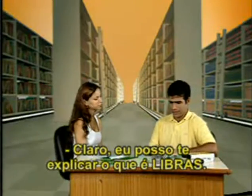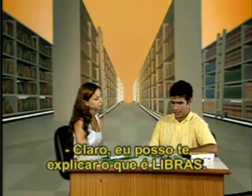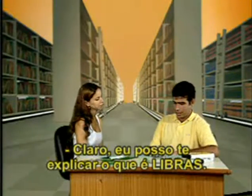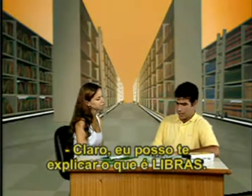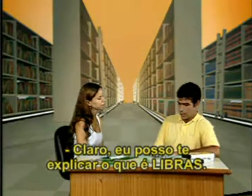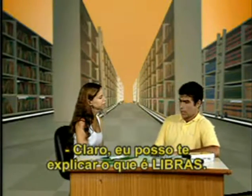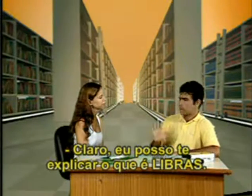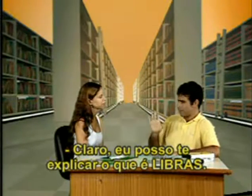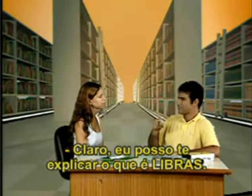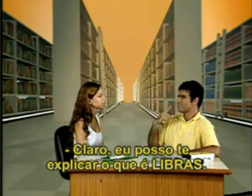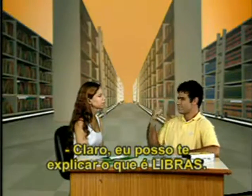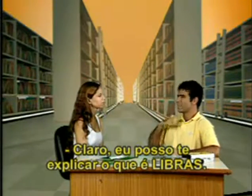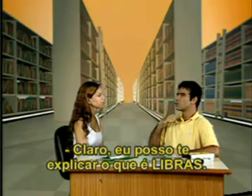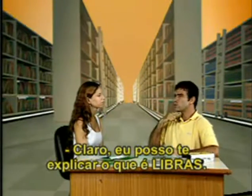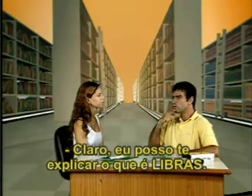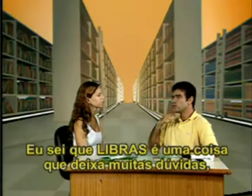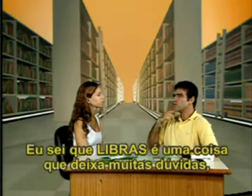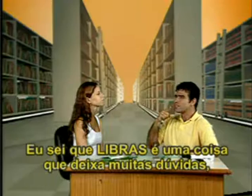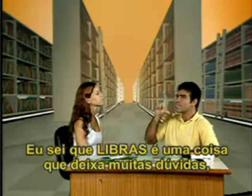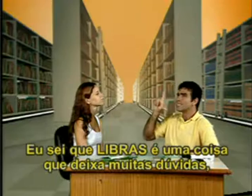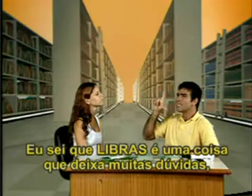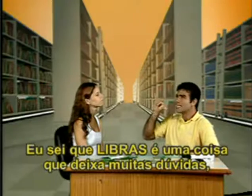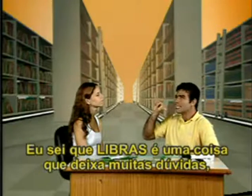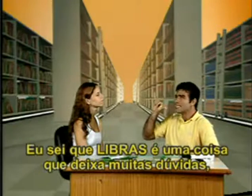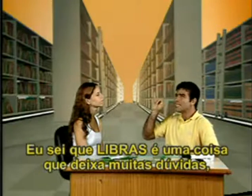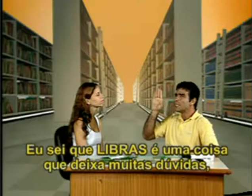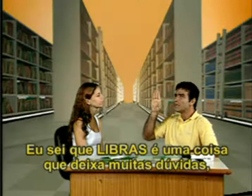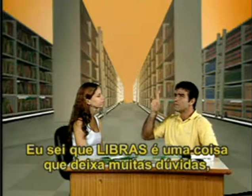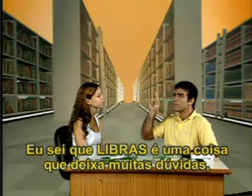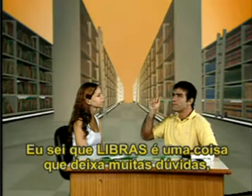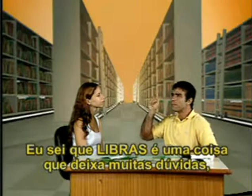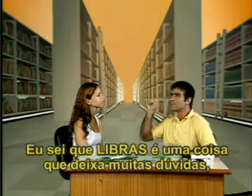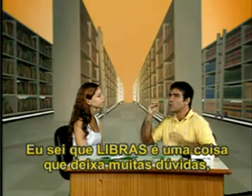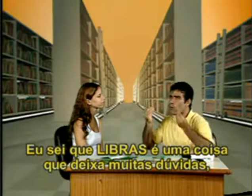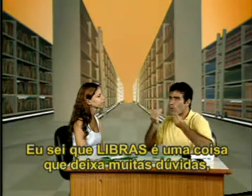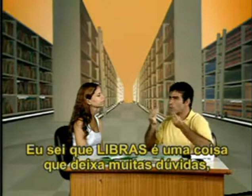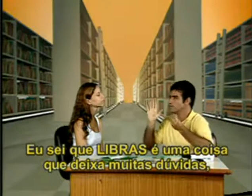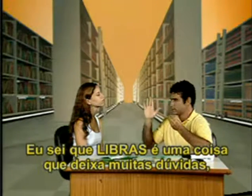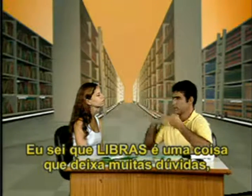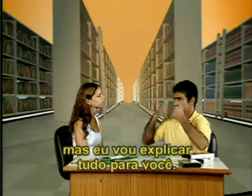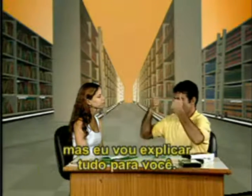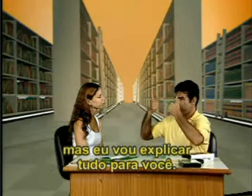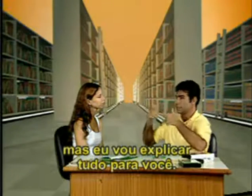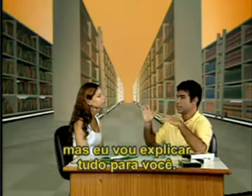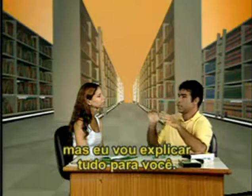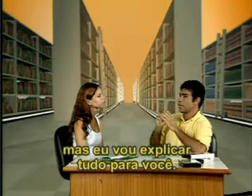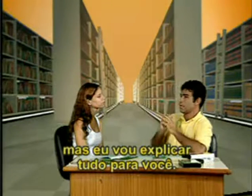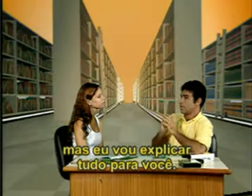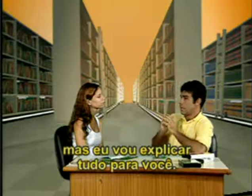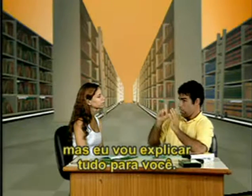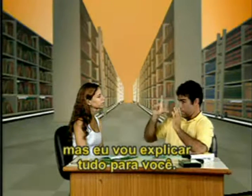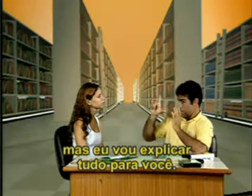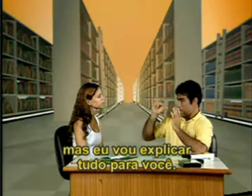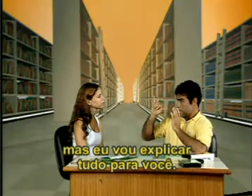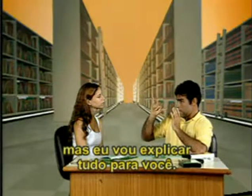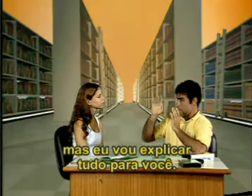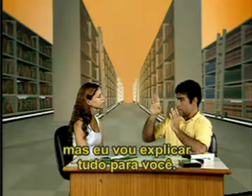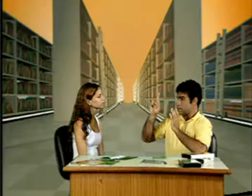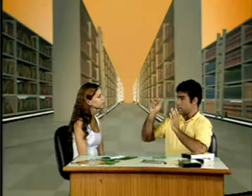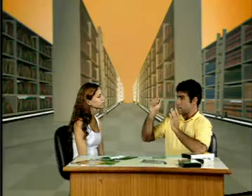posso te explicar o que é Libras. Eu sei que Libras é uma coisa que deixa muitas dúvidas, mas eu vou explicar tudo para você.